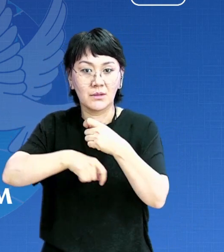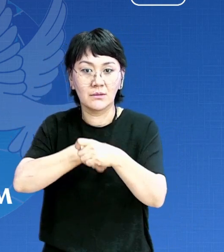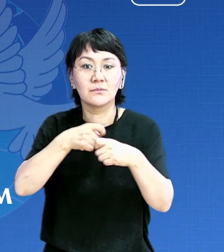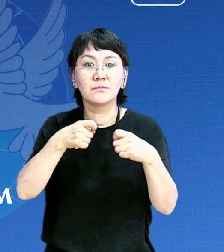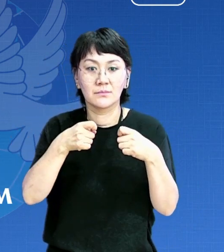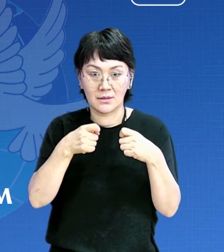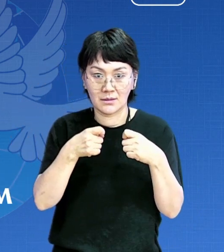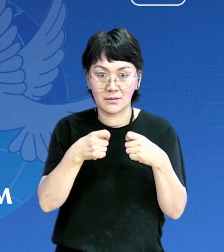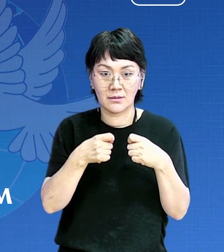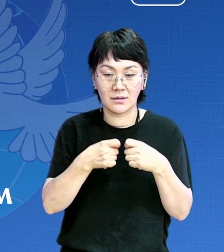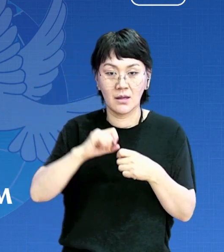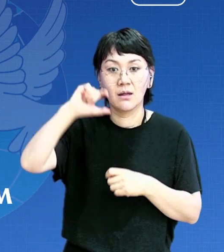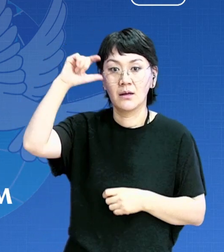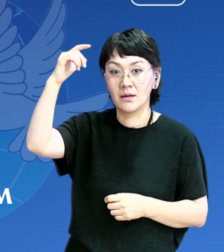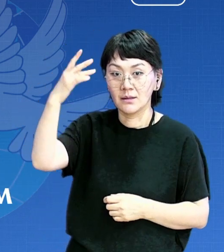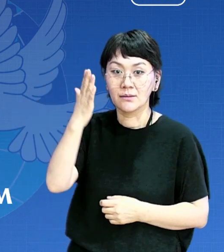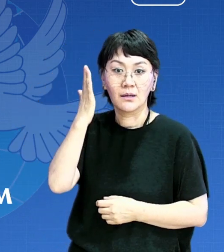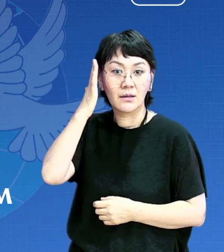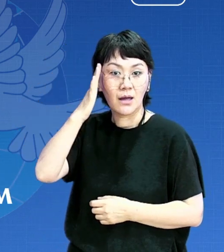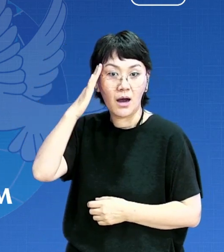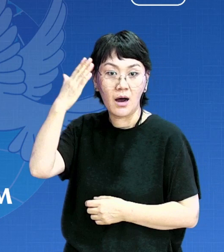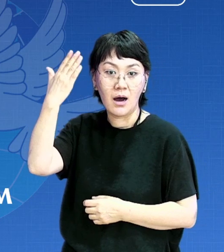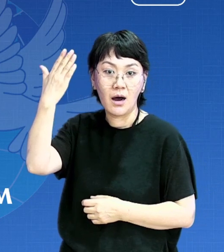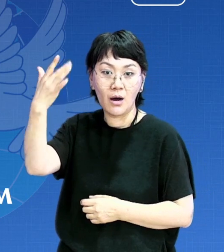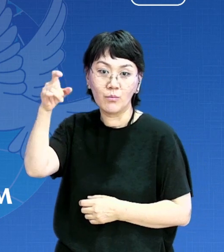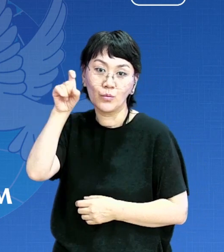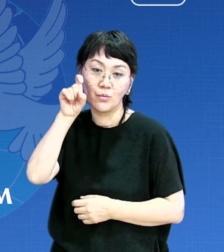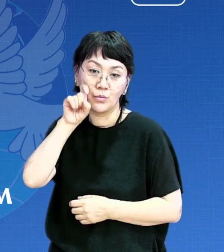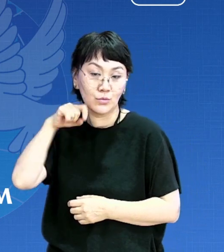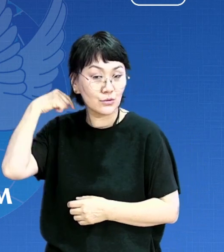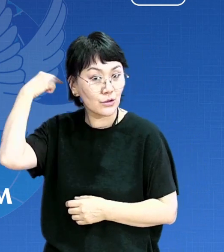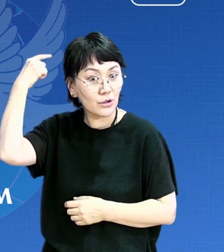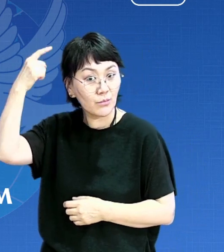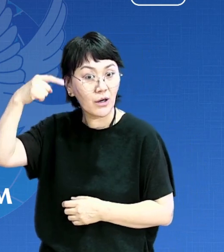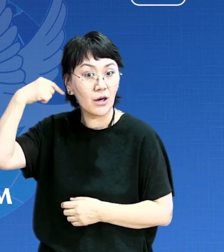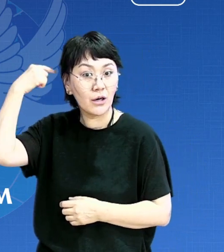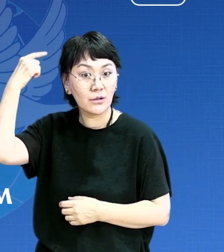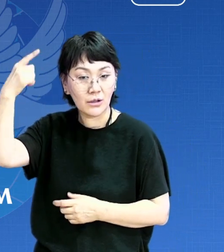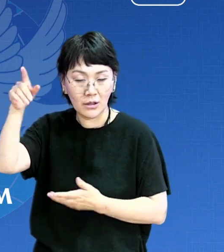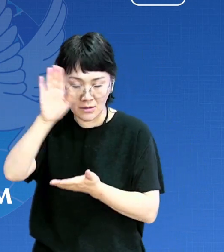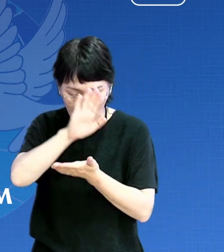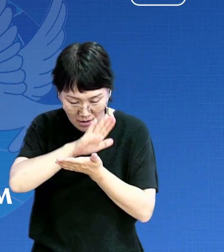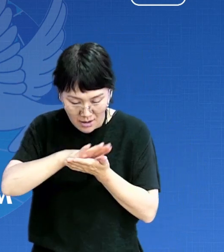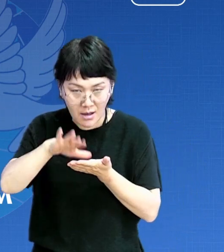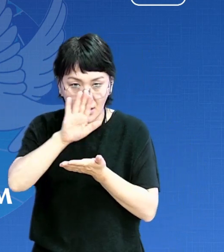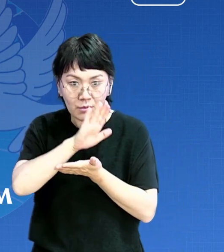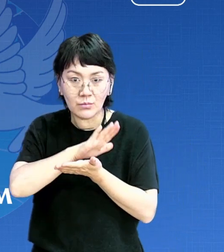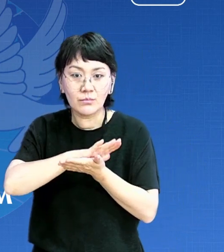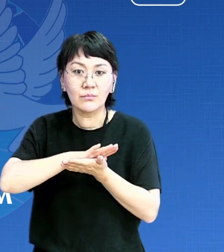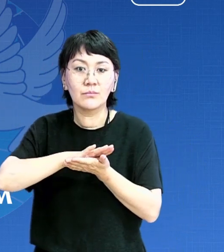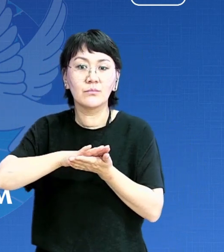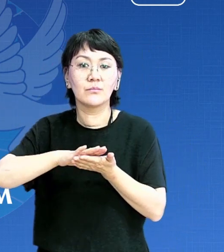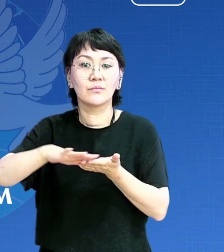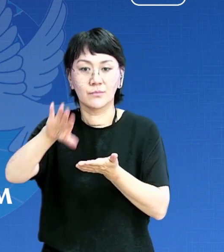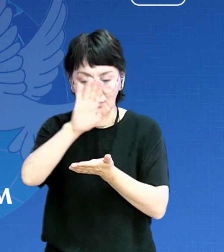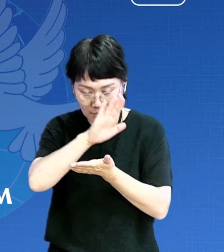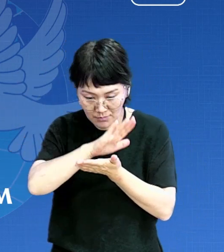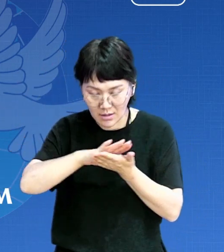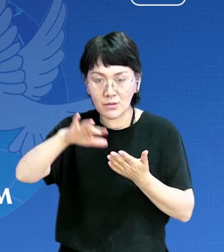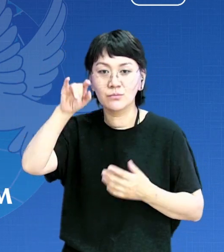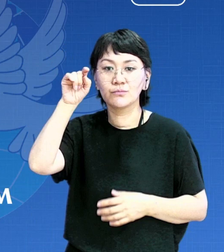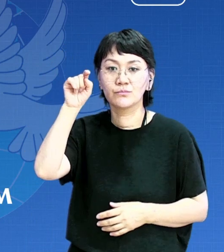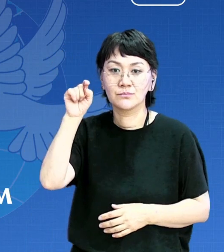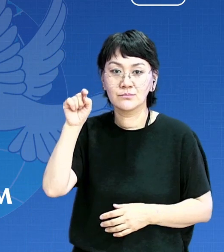сонснаар биелүүлнэ. Хэлбэрэл Давийн хүсэл бодол, эрүн